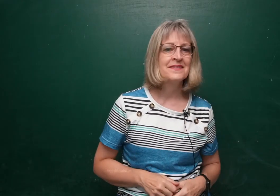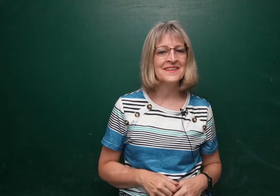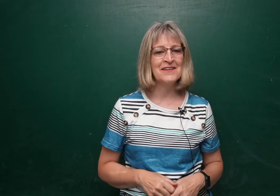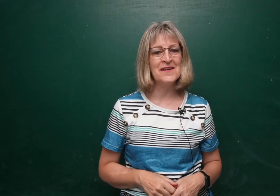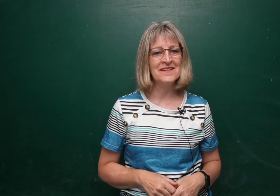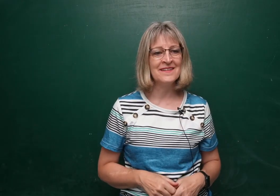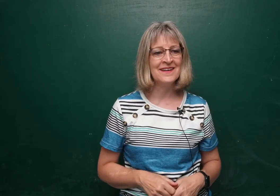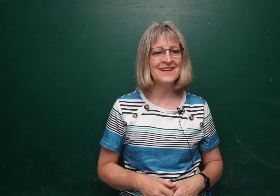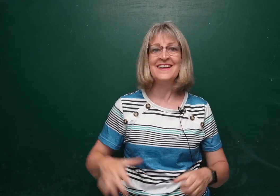D'accord? Hein?